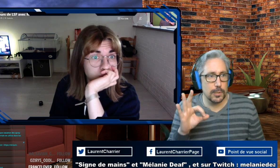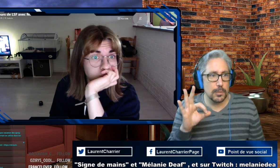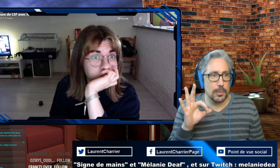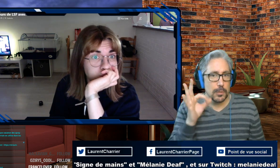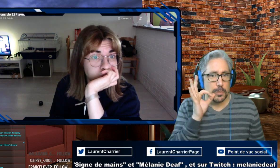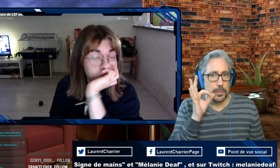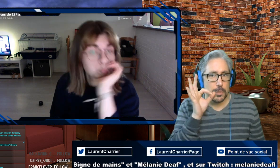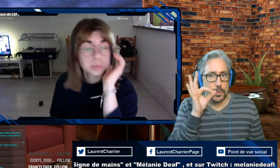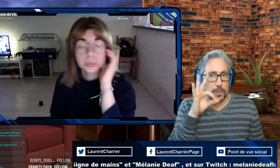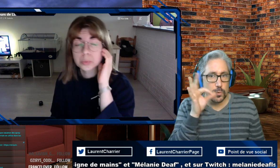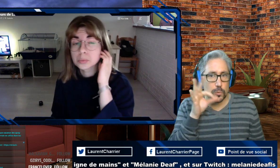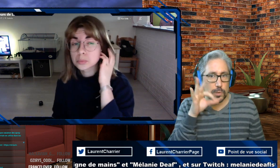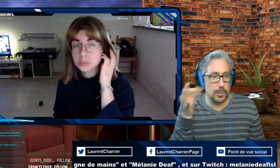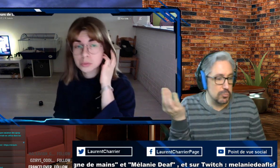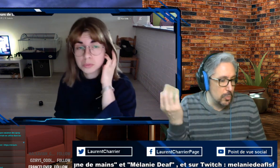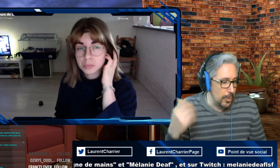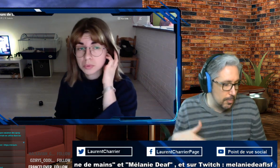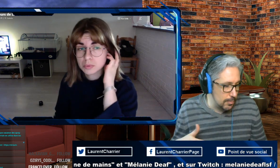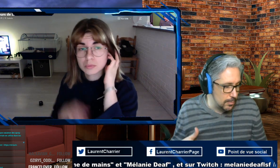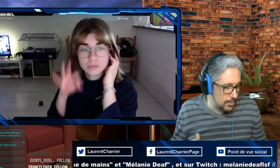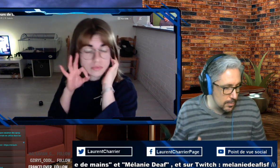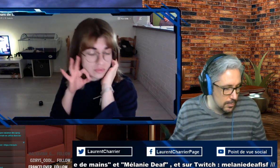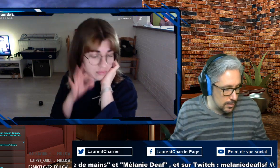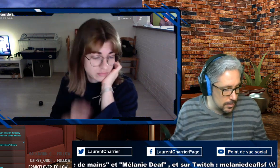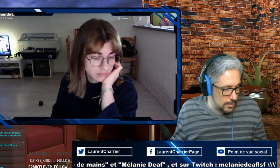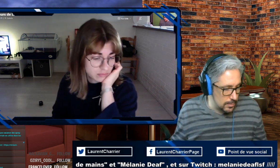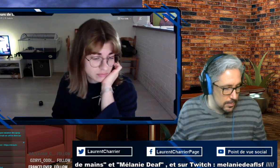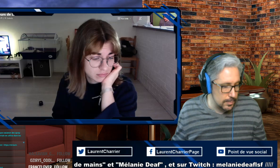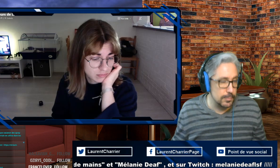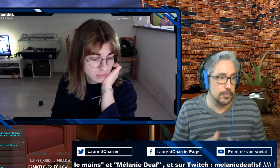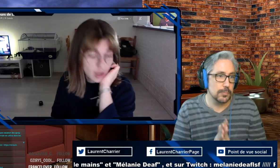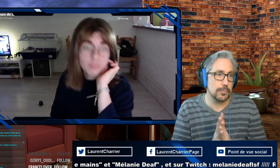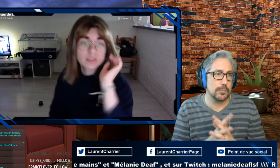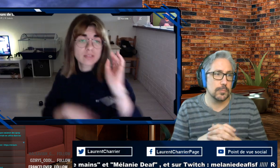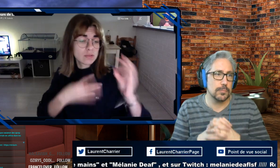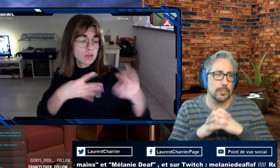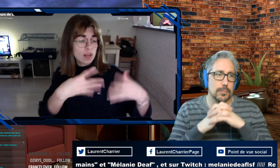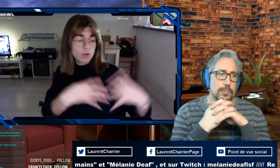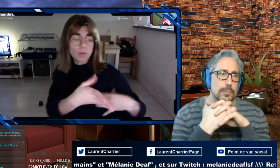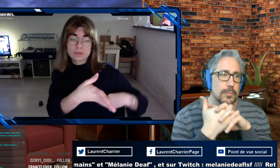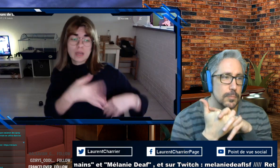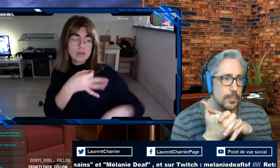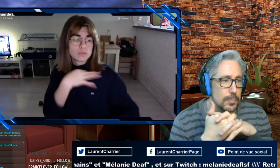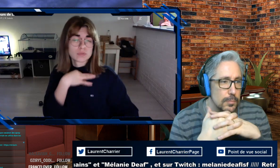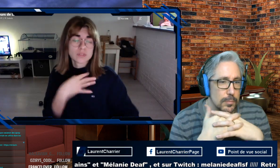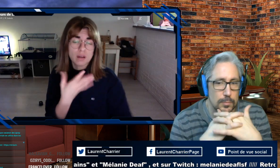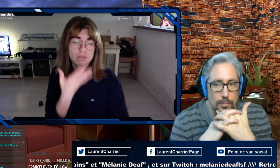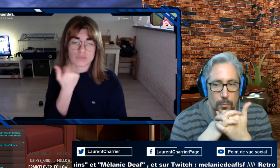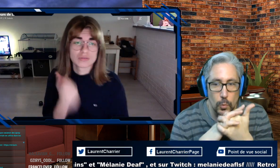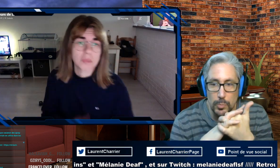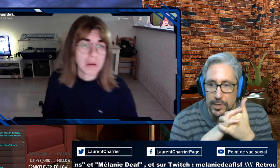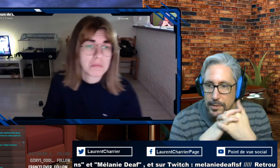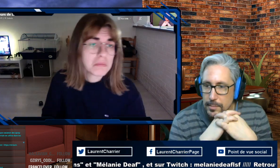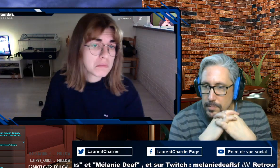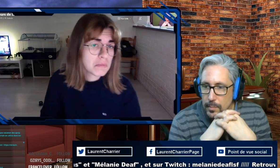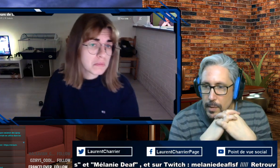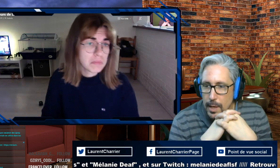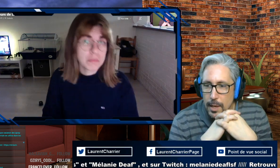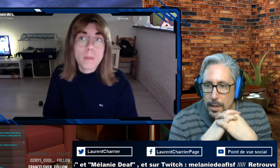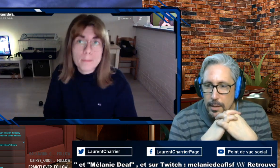qui. Du coup, c'est, je sais pas. Bah, peut-être dans les commentaires, elle peut me dire. Oui,